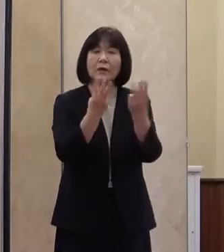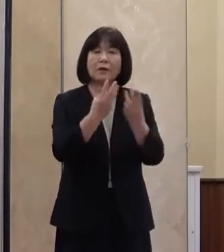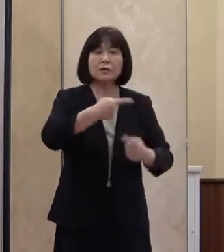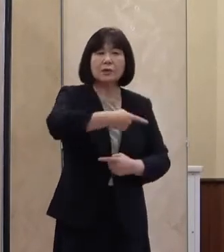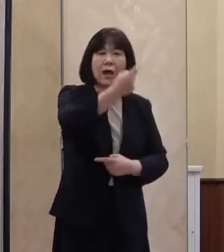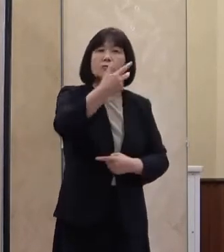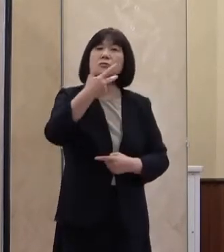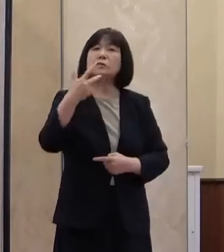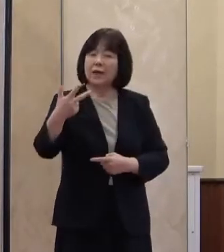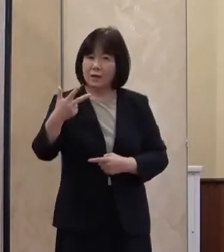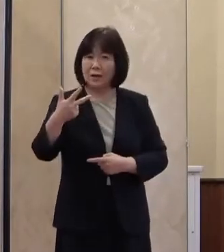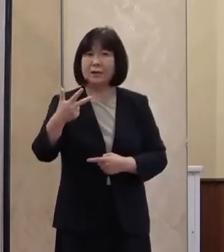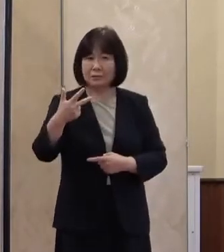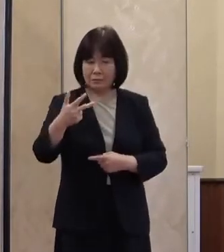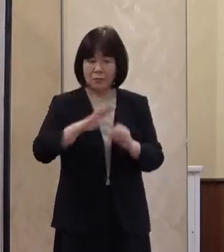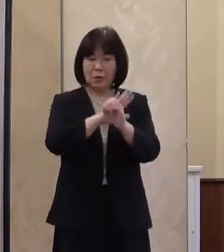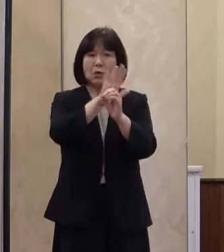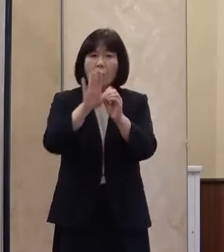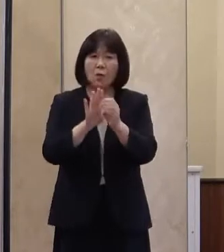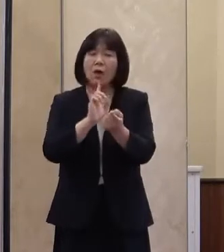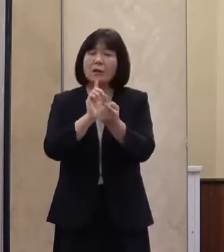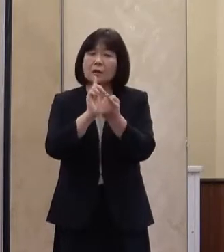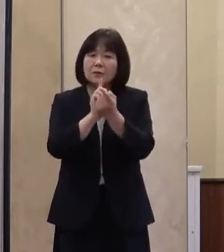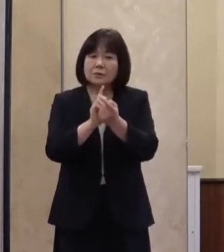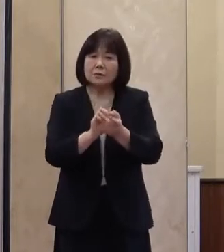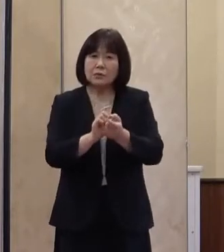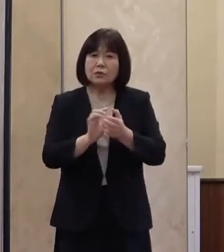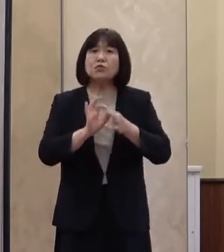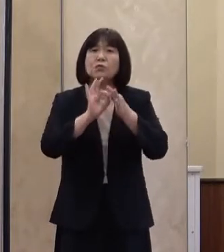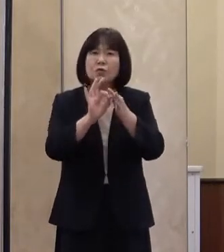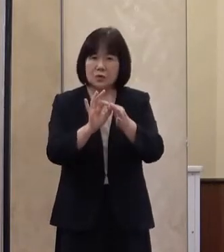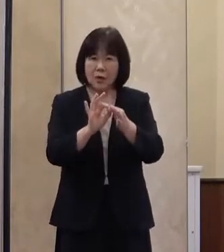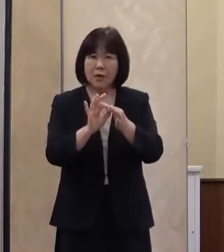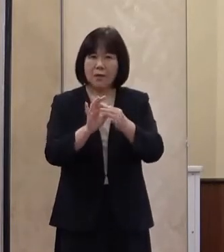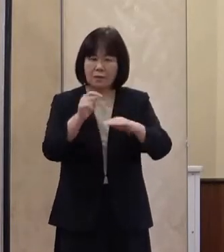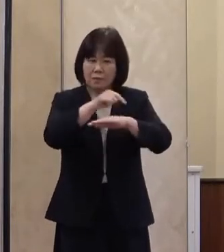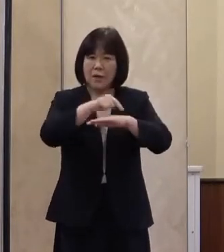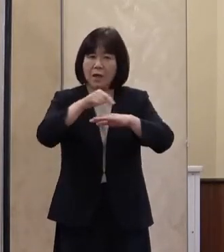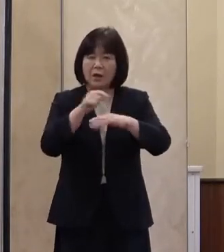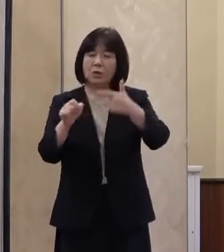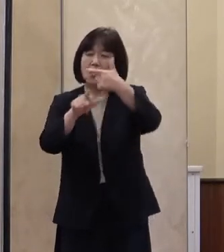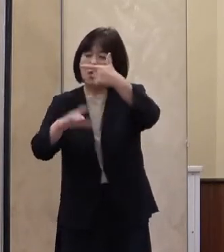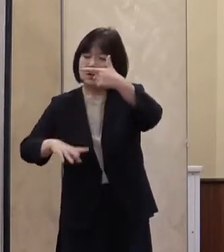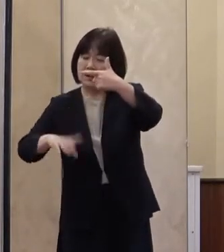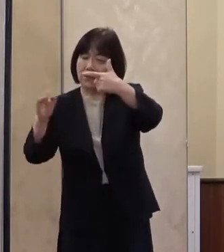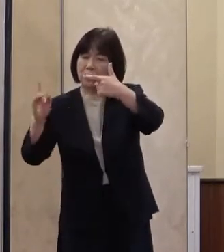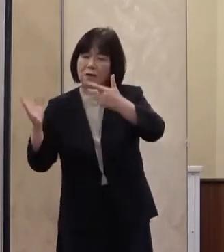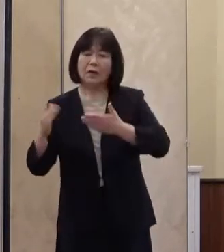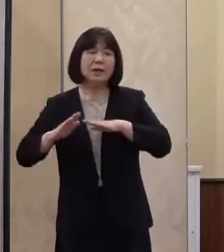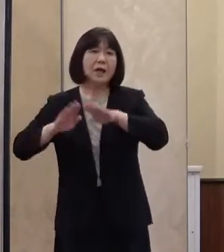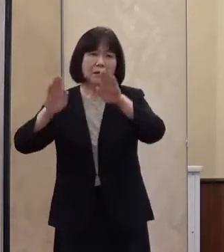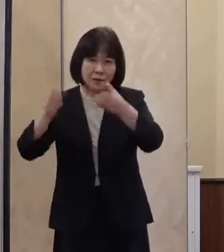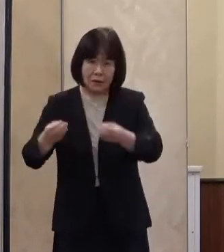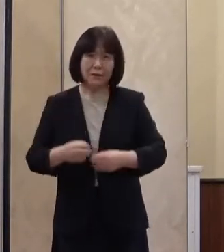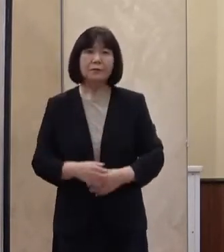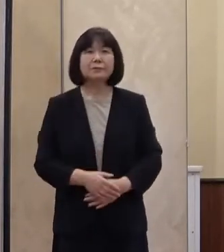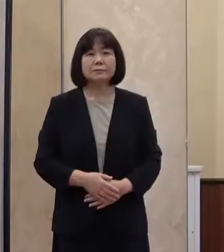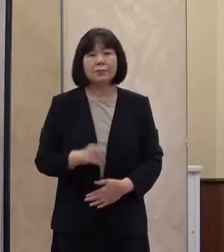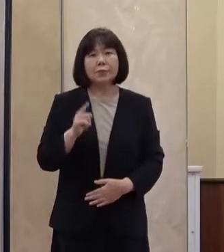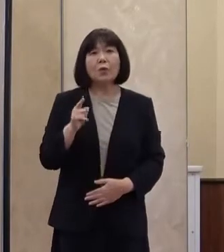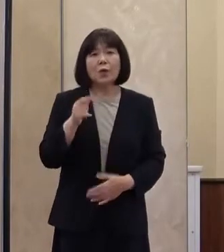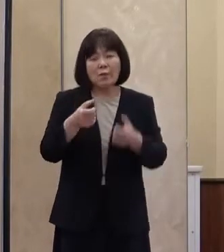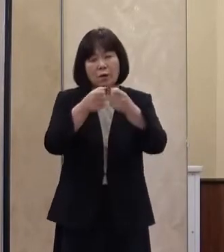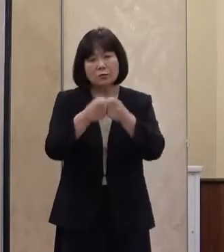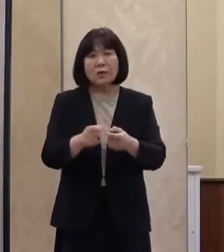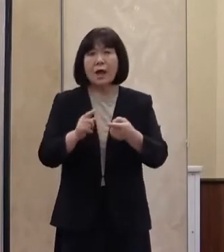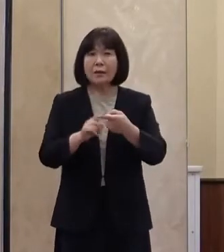で新型コロナの対策についての政策というのをまず6月上旬から実証してきました。まあ、これは具